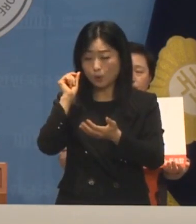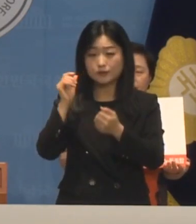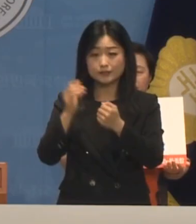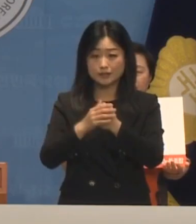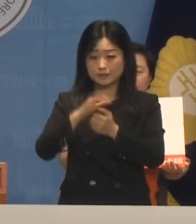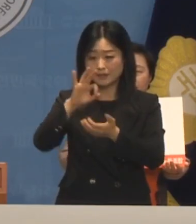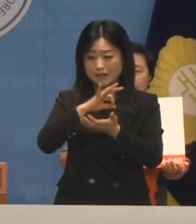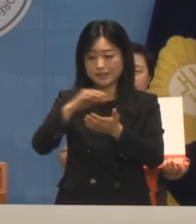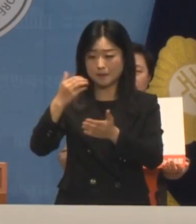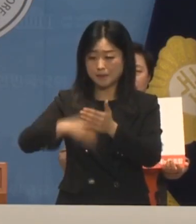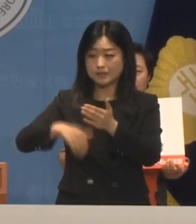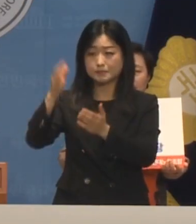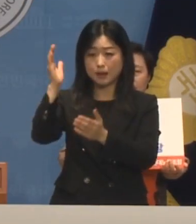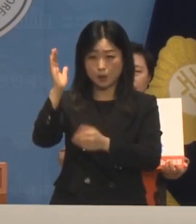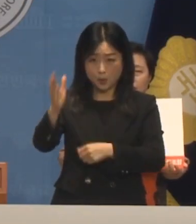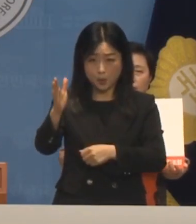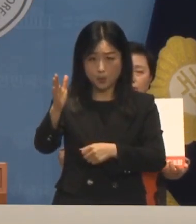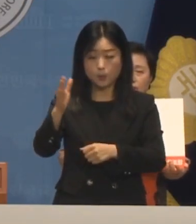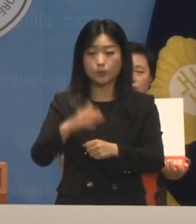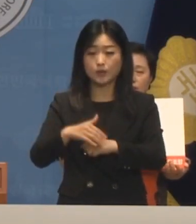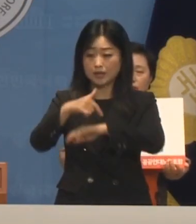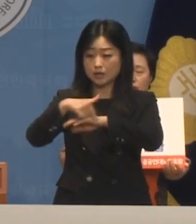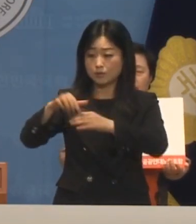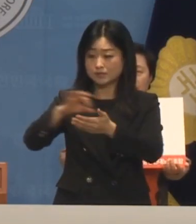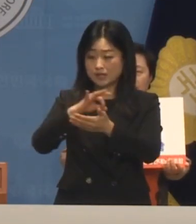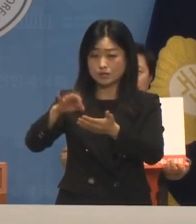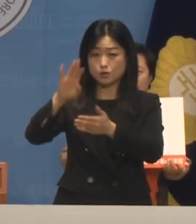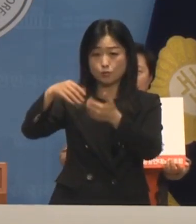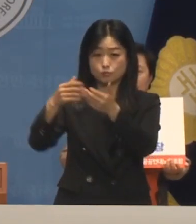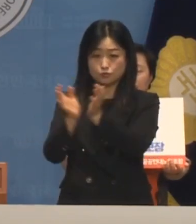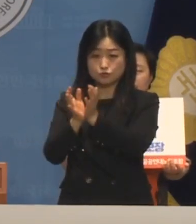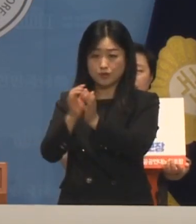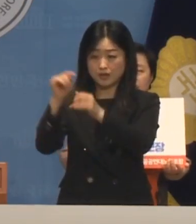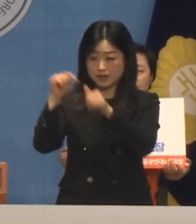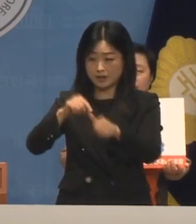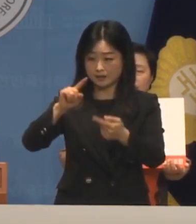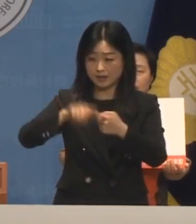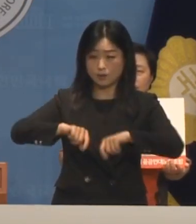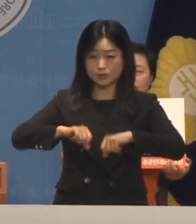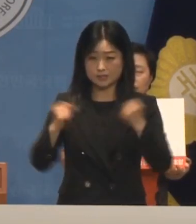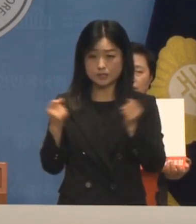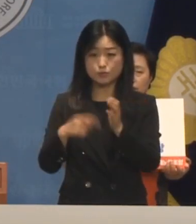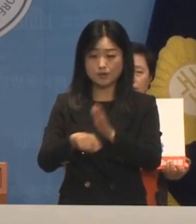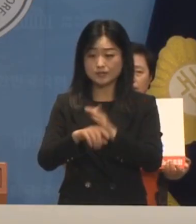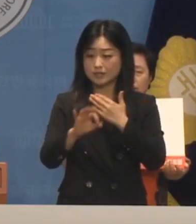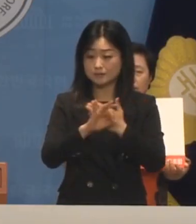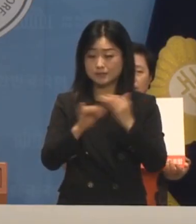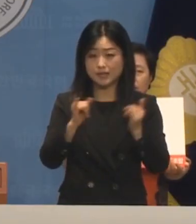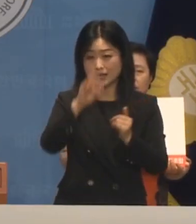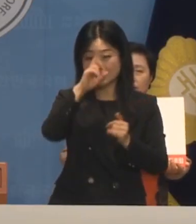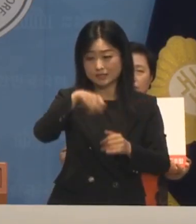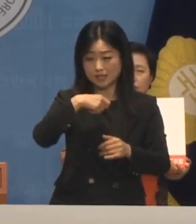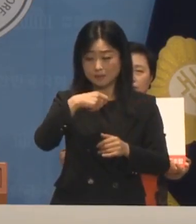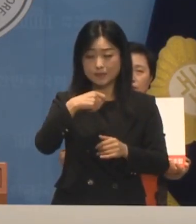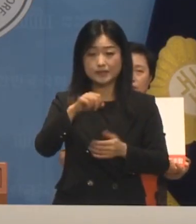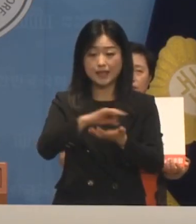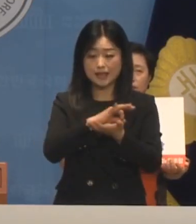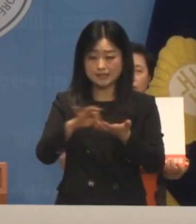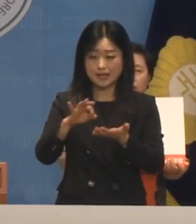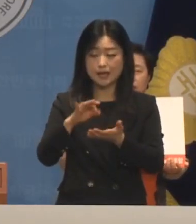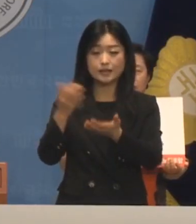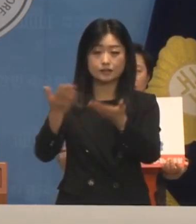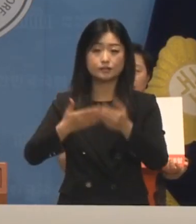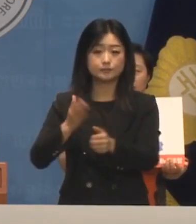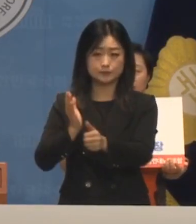예산을 삭감하지 말고 기재부의 예산 운용 지침을 지킬 수 있도록 비정규직 노동자 식대비 예상을 보장해줘야